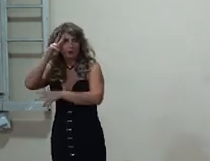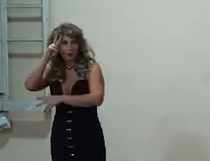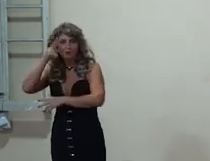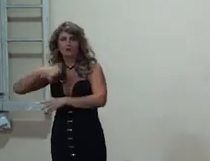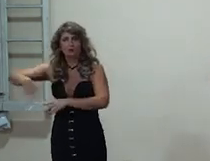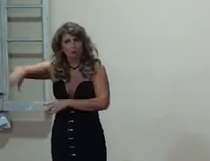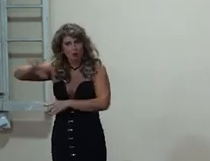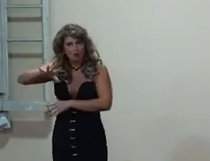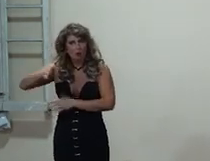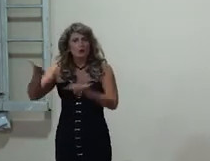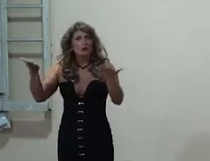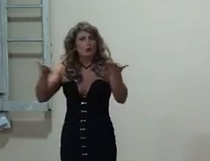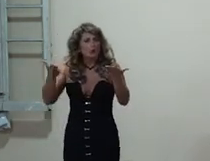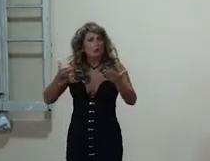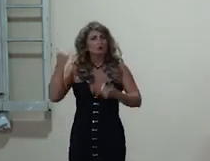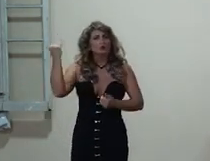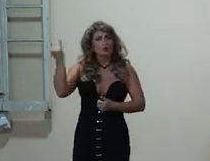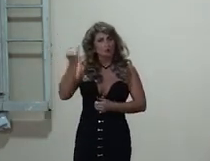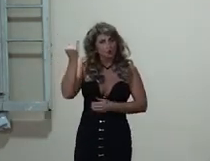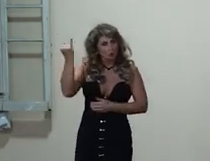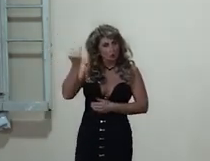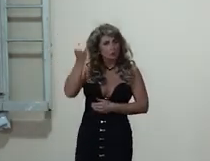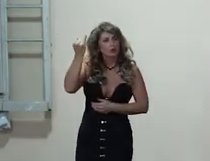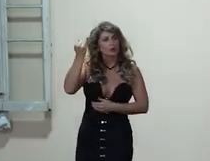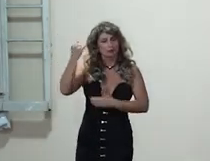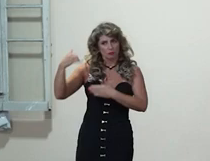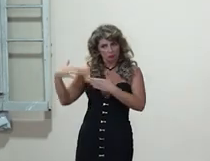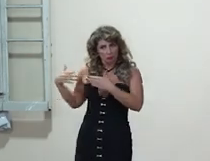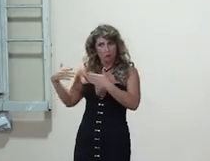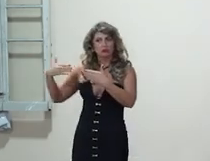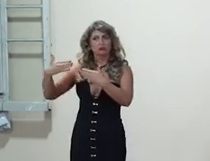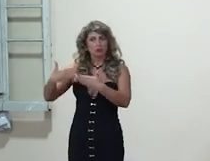é algo importante já desde então.